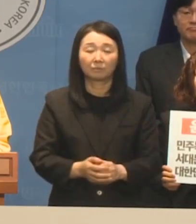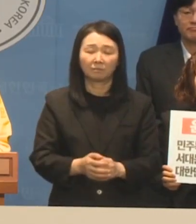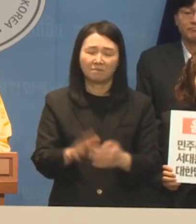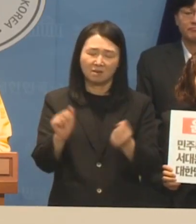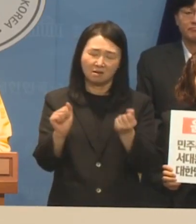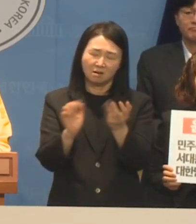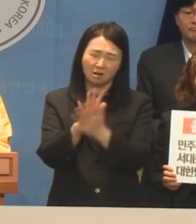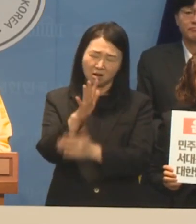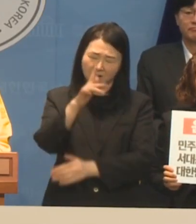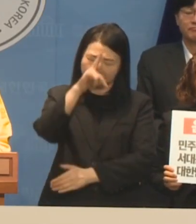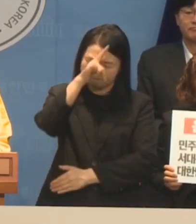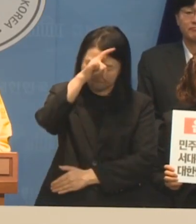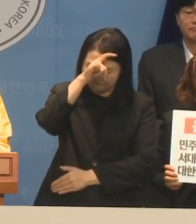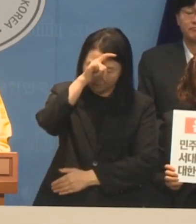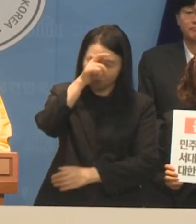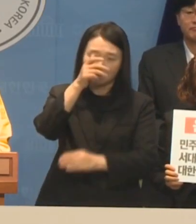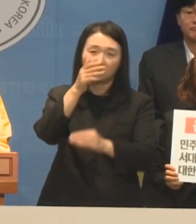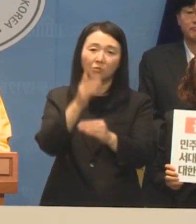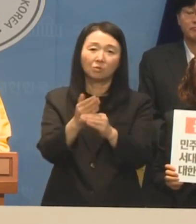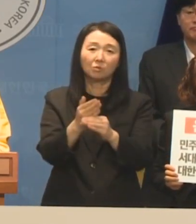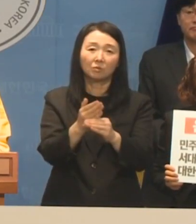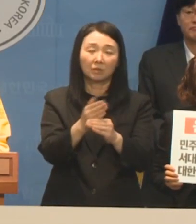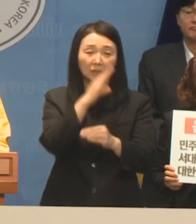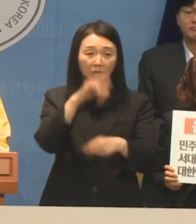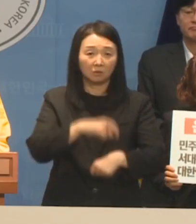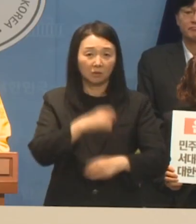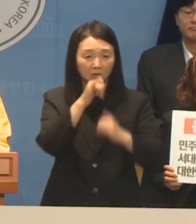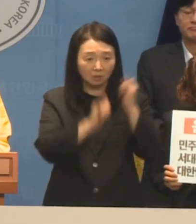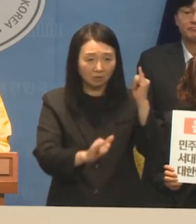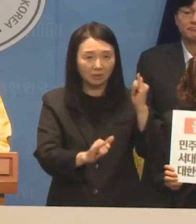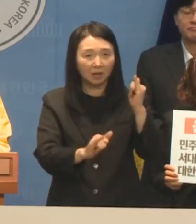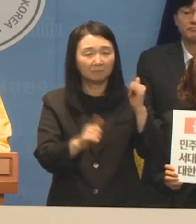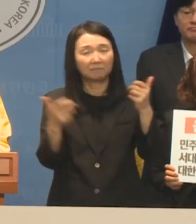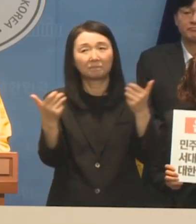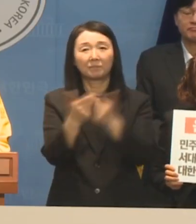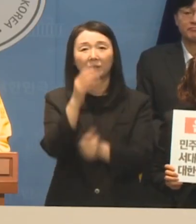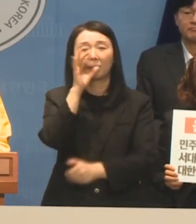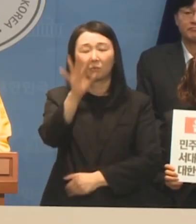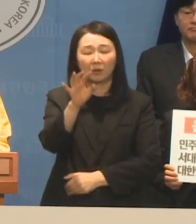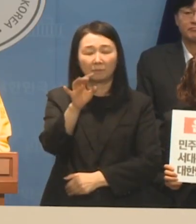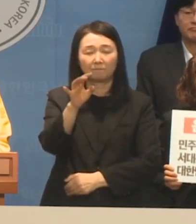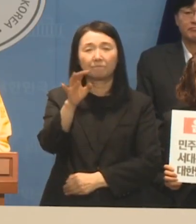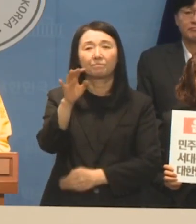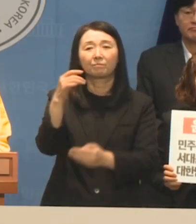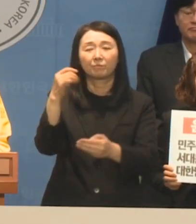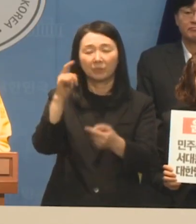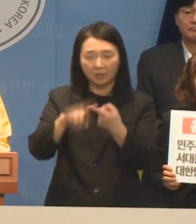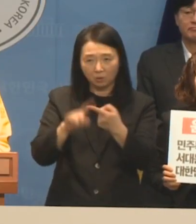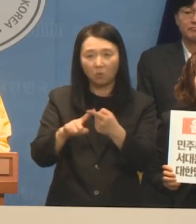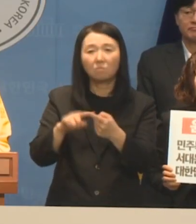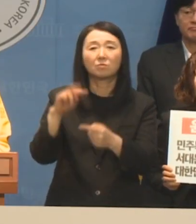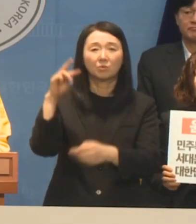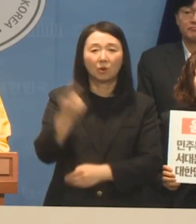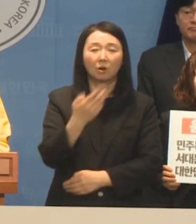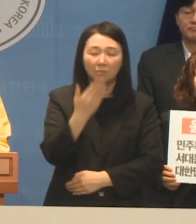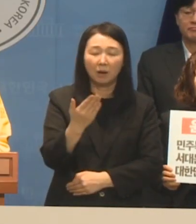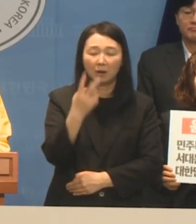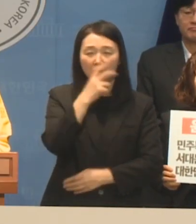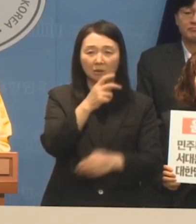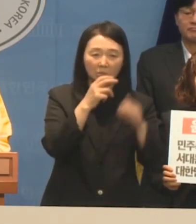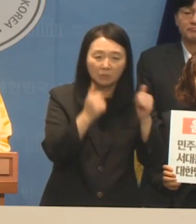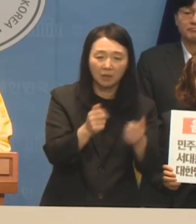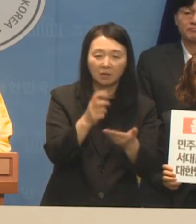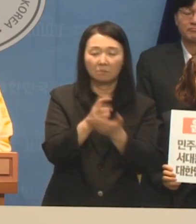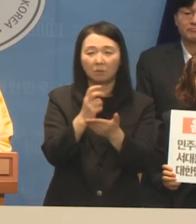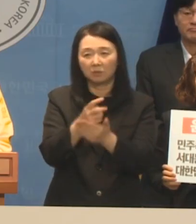거세지만 결코 정의로운 역사의 흐름을 거스를 수 없습니다. 사필 규정입니다. 검찰 권력, 법적